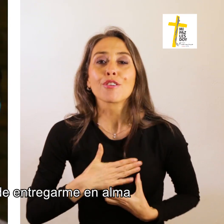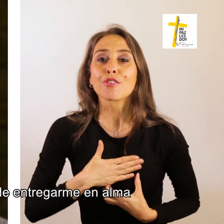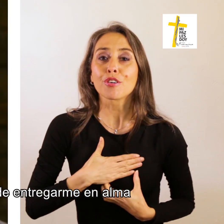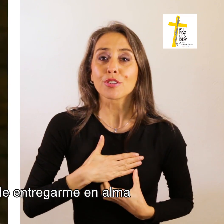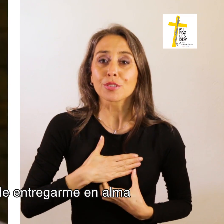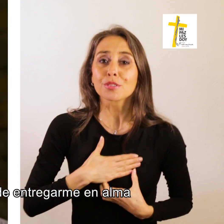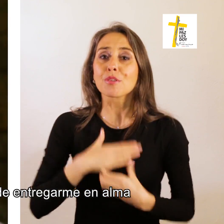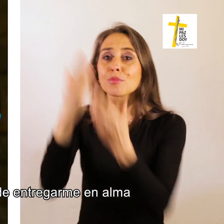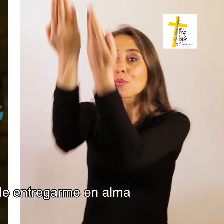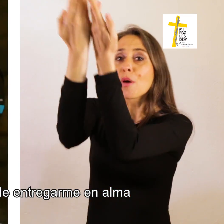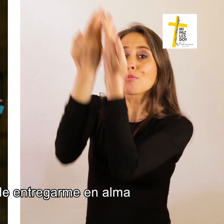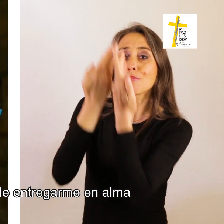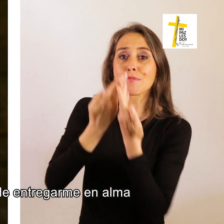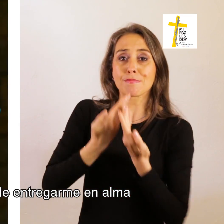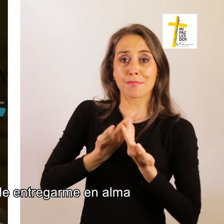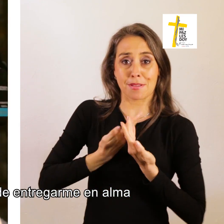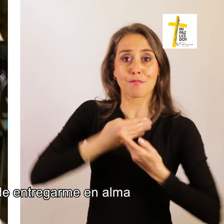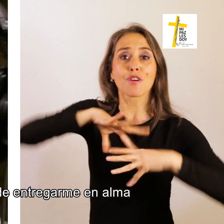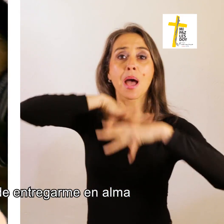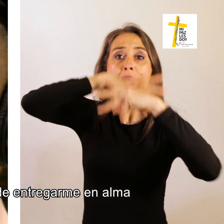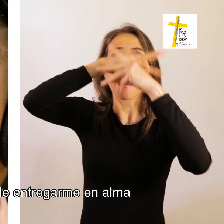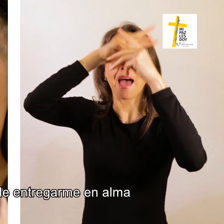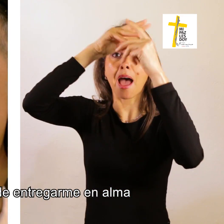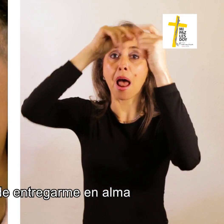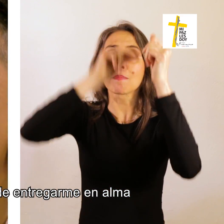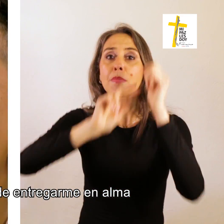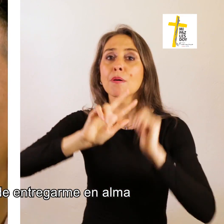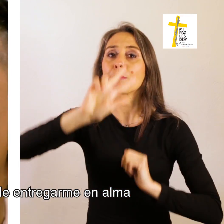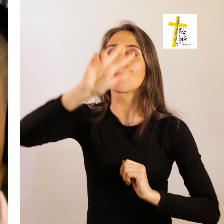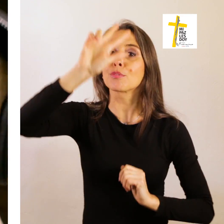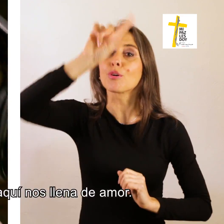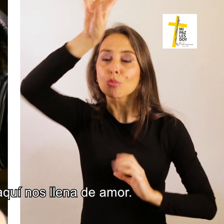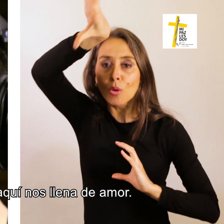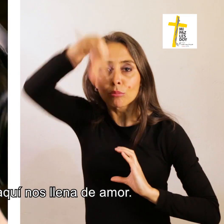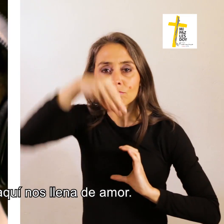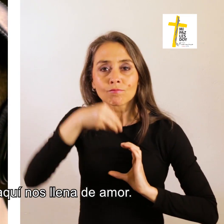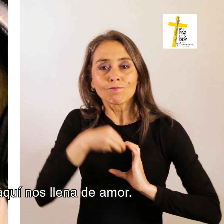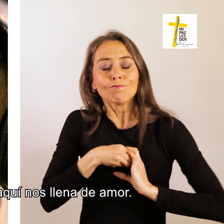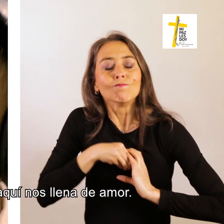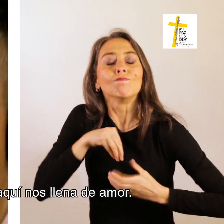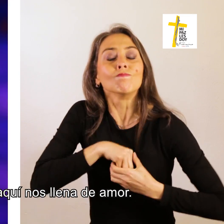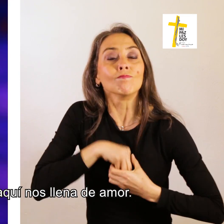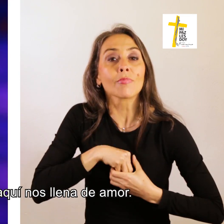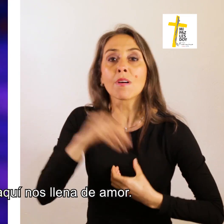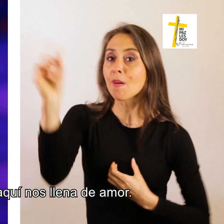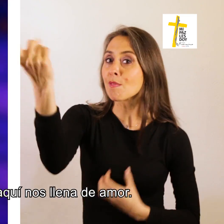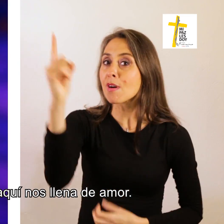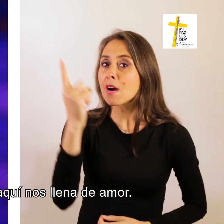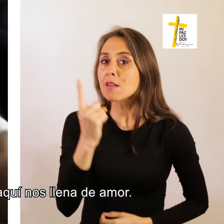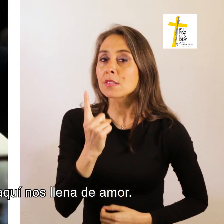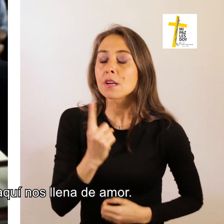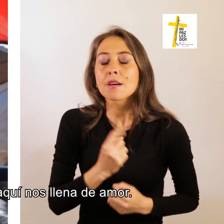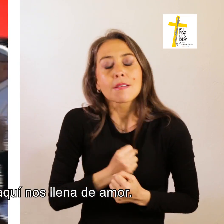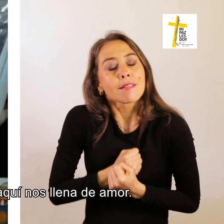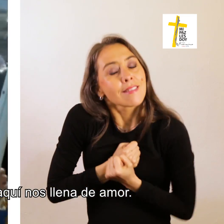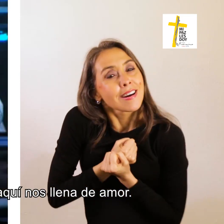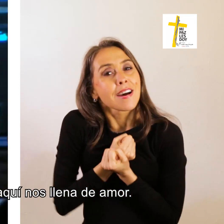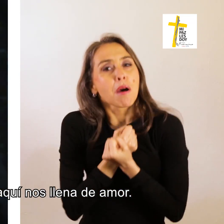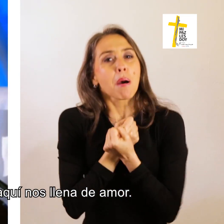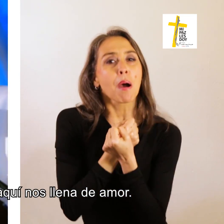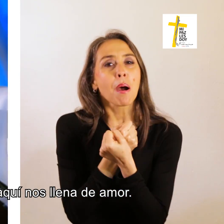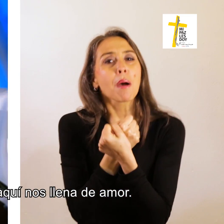corazón. Al momento de entregarme el alma, el que estés aquí nos llena de amor.